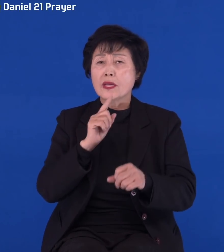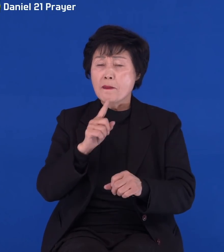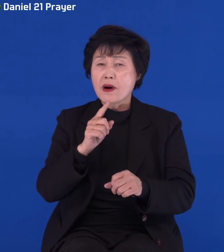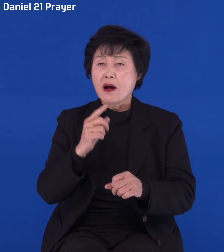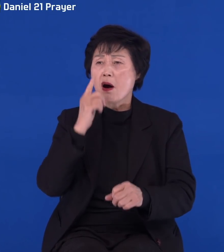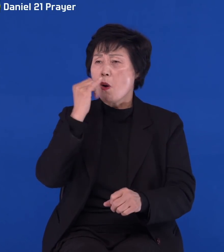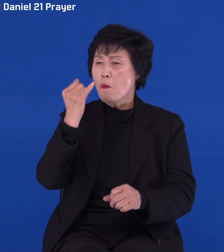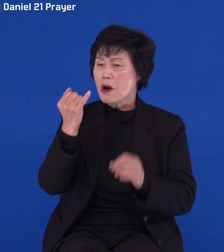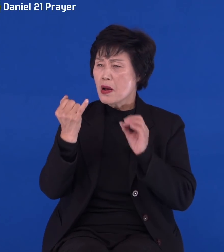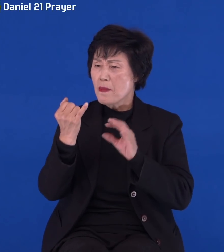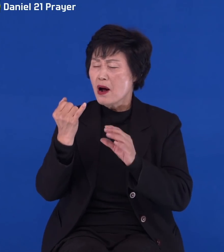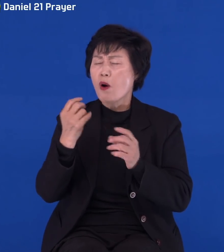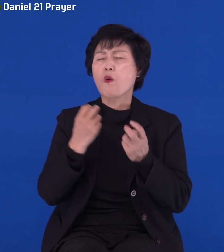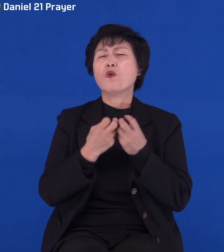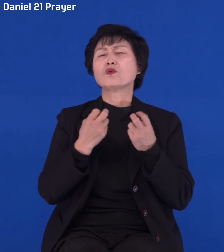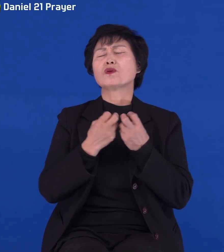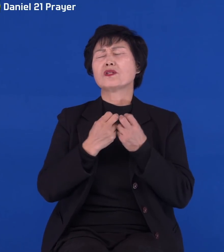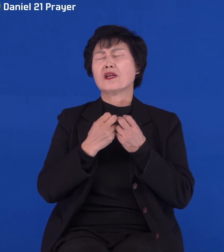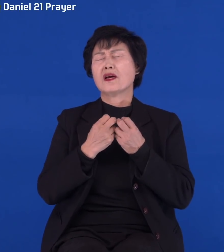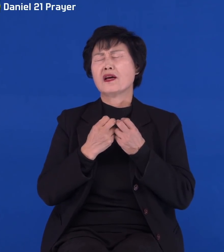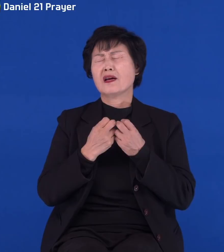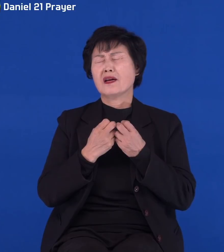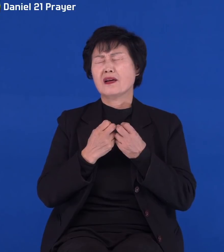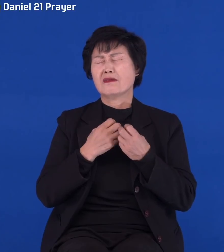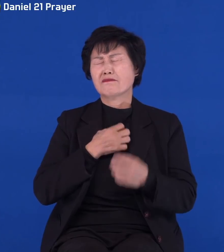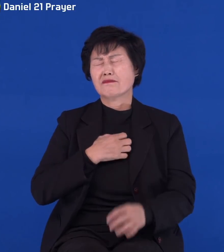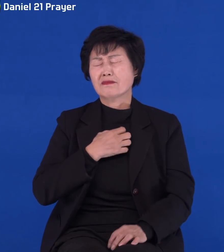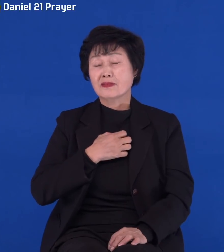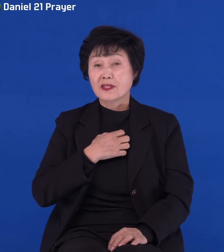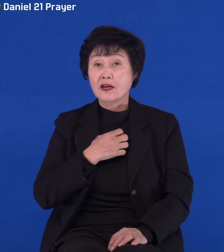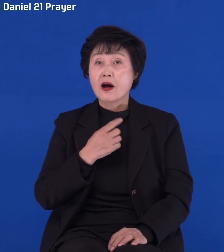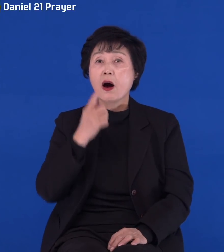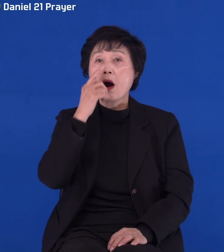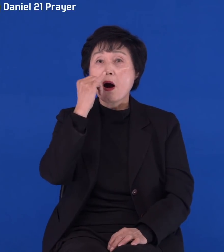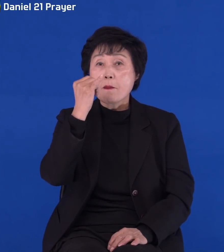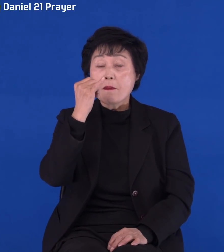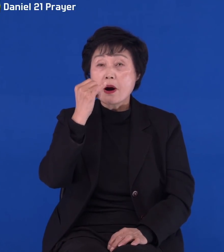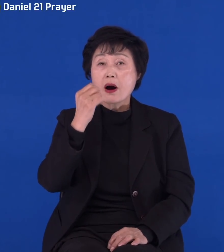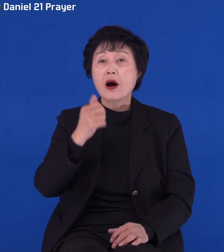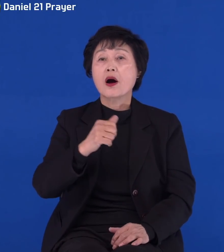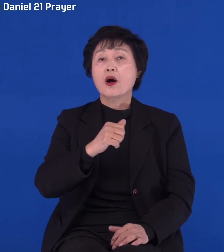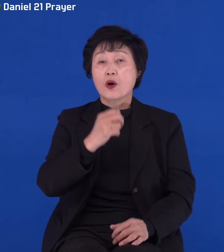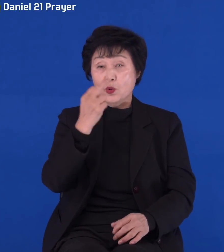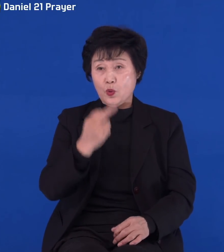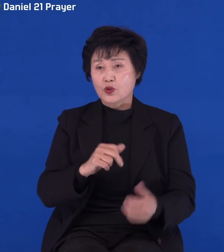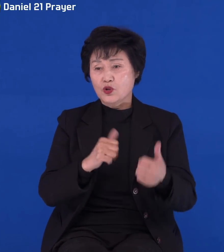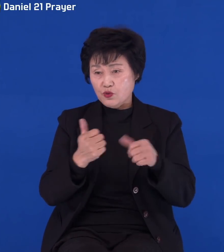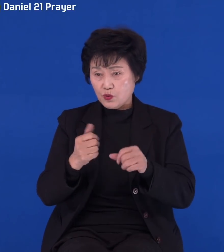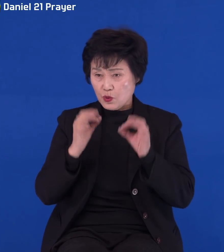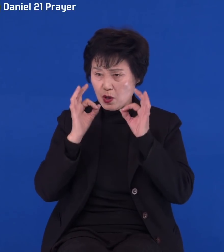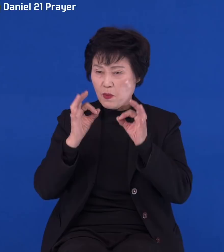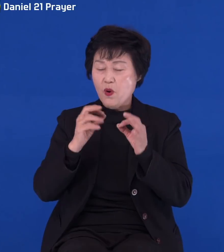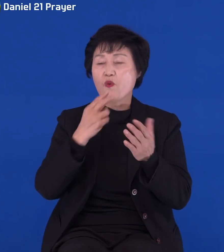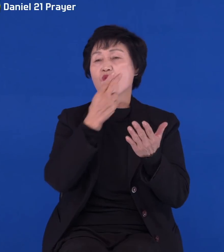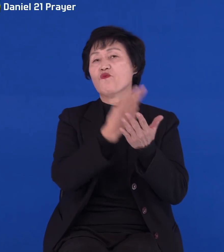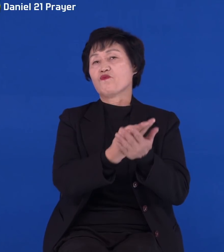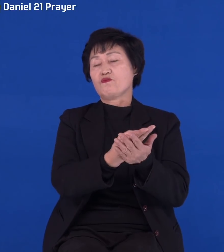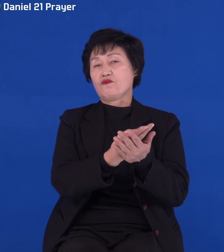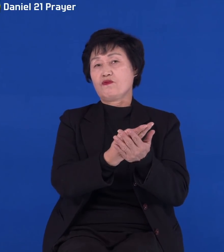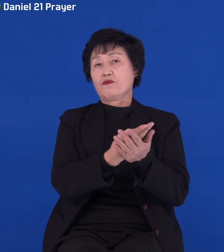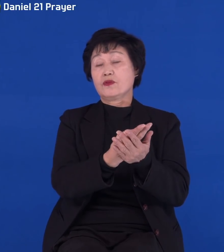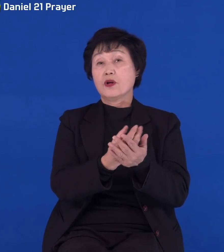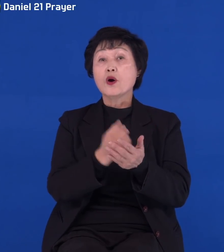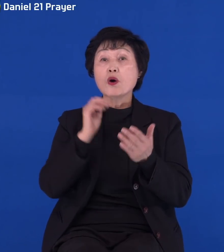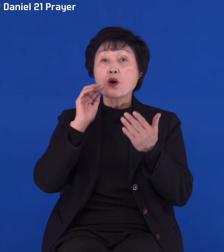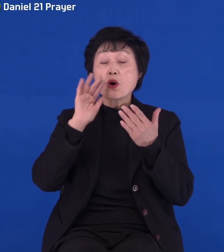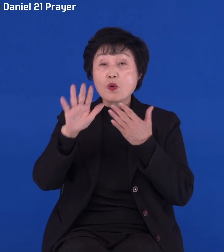간신히 마음을 추려서 어머니께 말씀드렸는데 어머니는 동생을 보고 기절하셨습니다. 그리고 화장터에 갔죠. 화장터에 가서